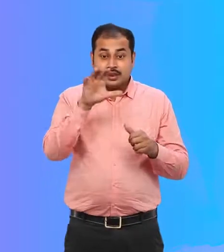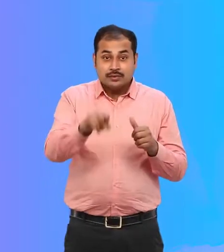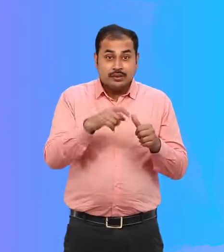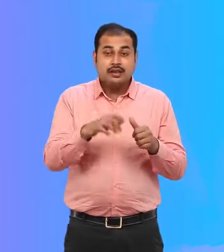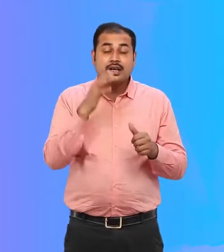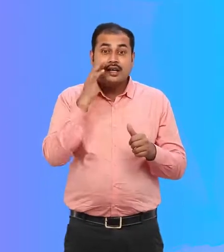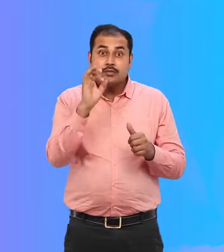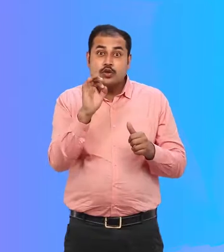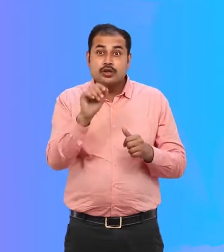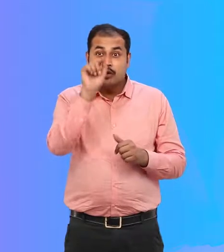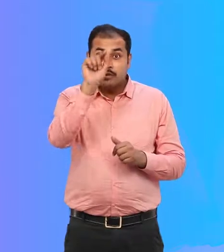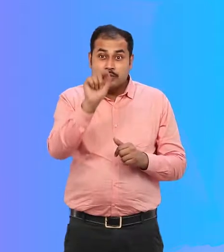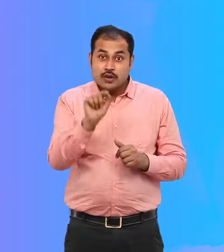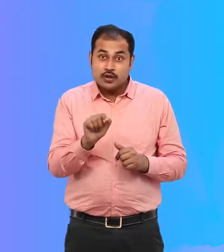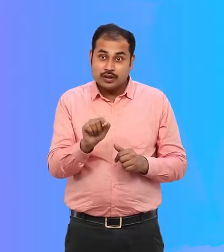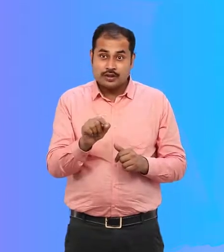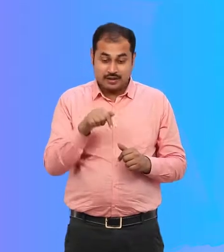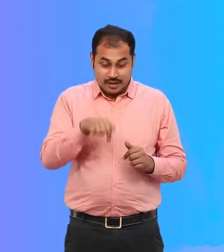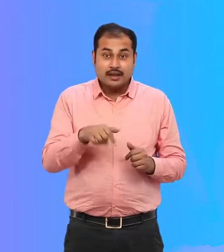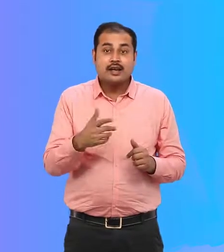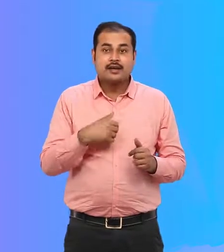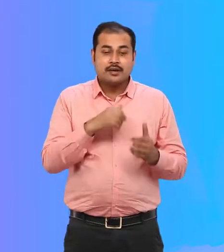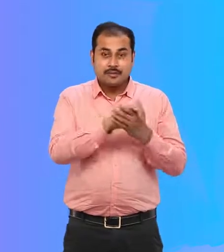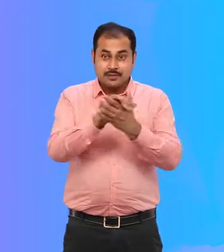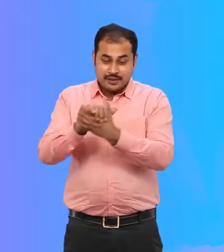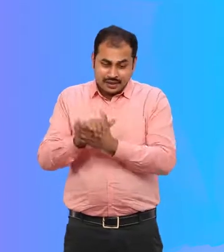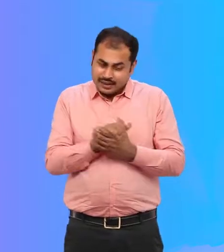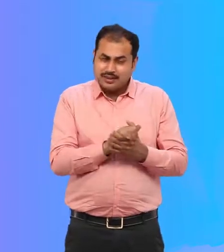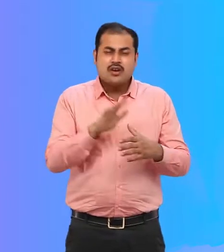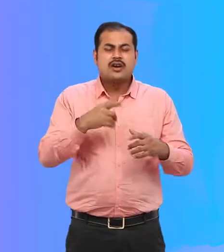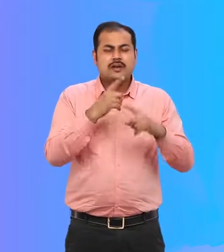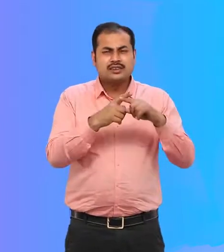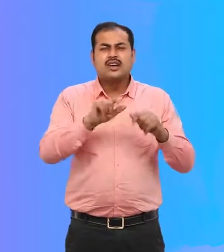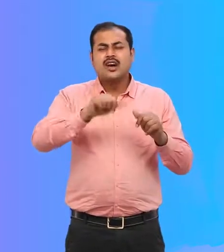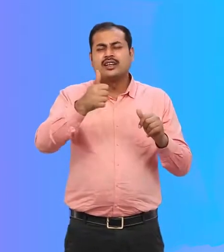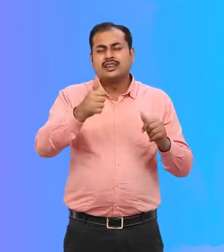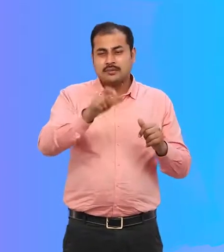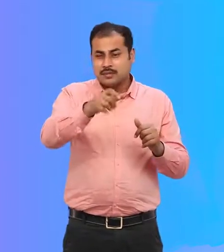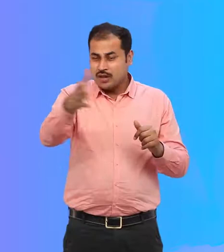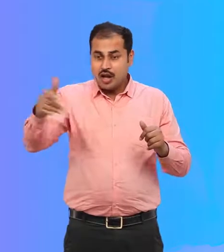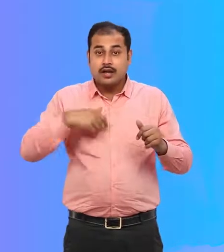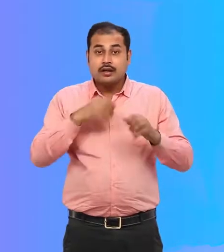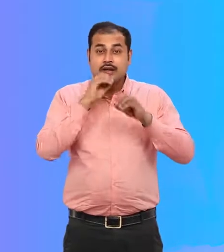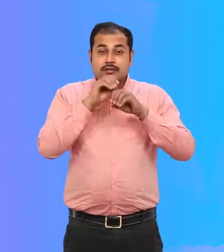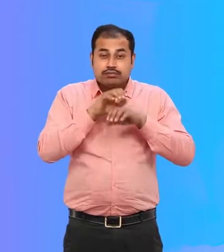है अब मैं सुबह में ताकि महत्व के बारे में सबको और अपने दोस्तों को भी बताऊंगी